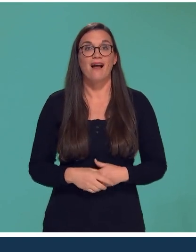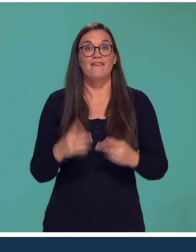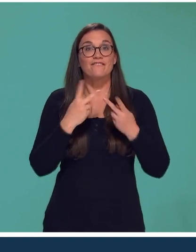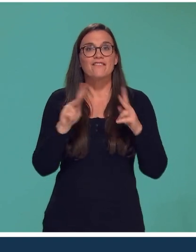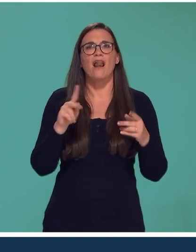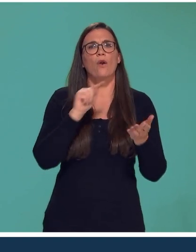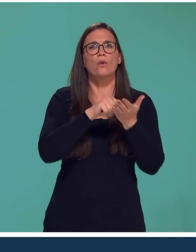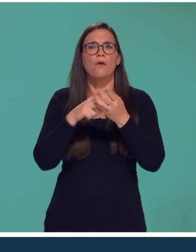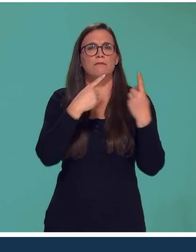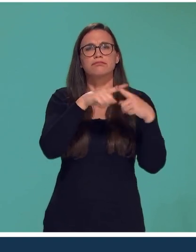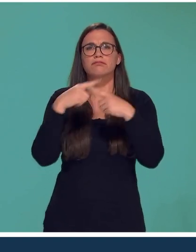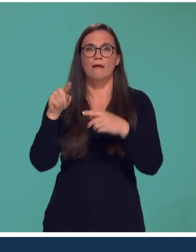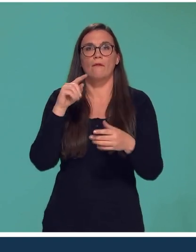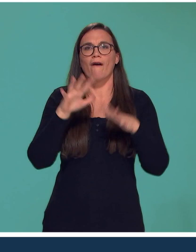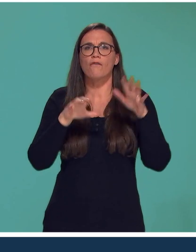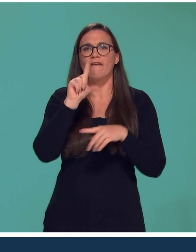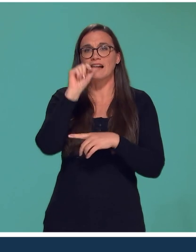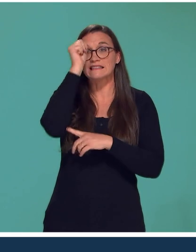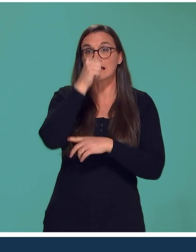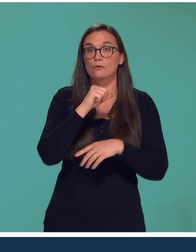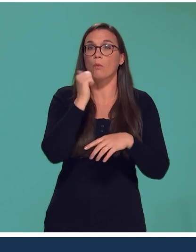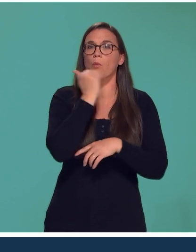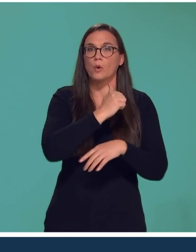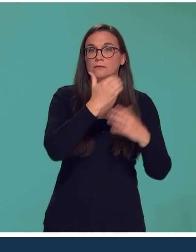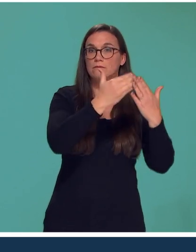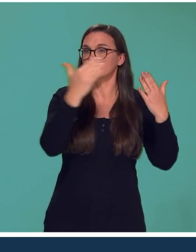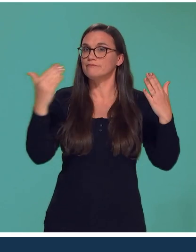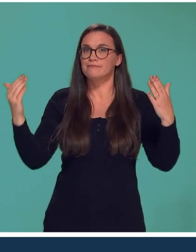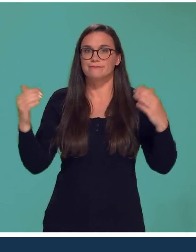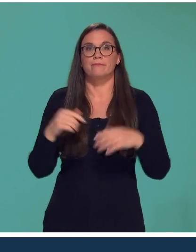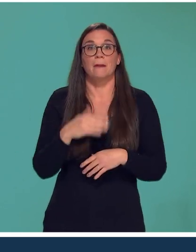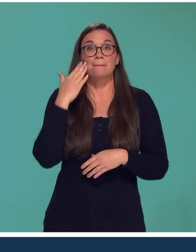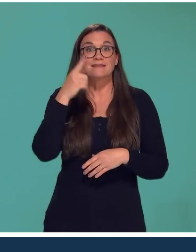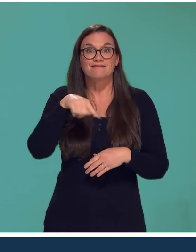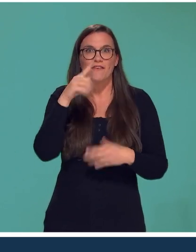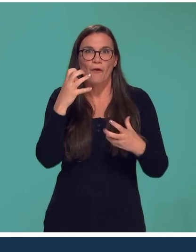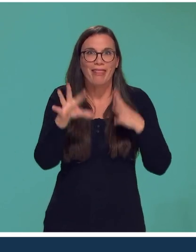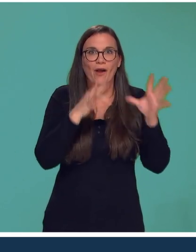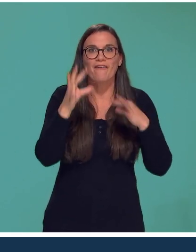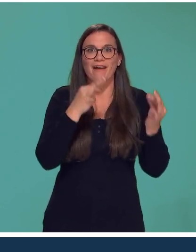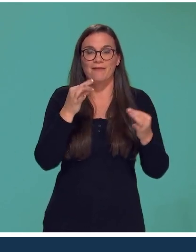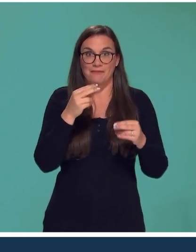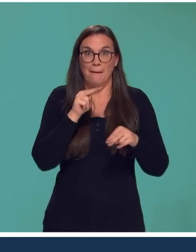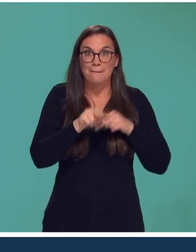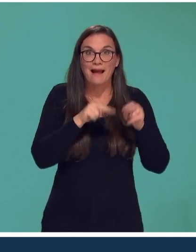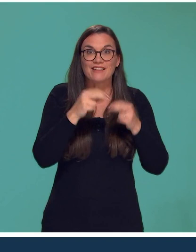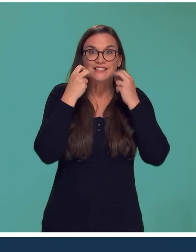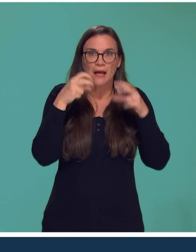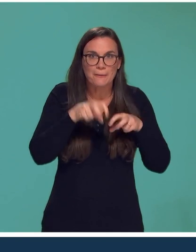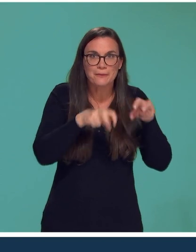sculptures est exposée dans différents lieux de la ville. Pour les découvrir, il faut mettre ses pas dans les empreintes de pâtes. Ses